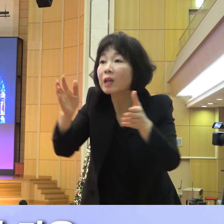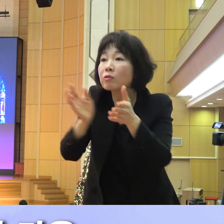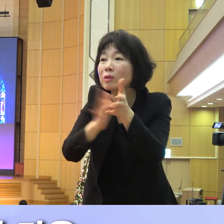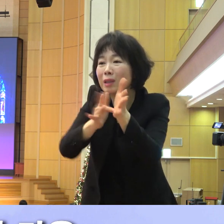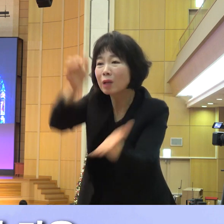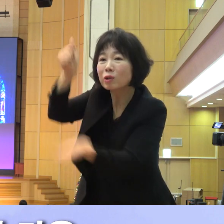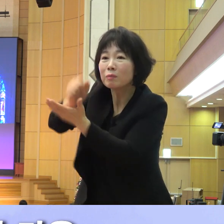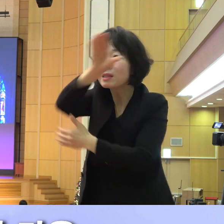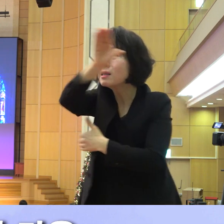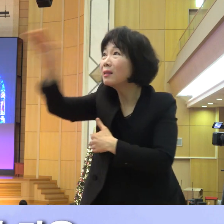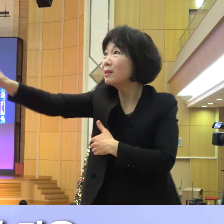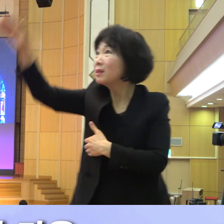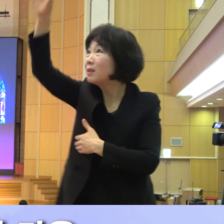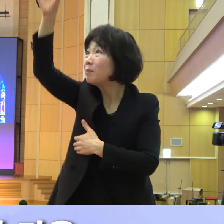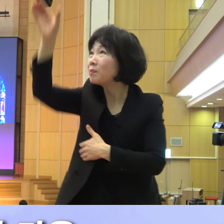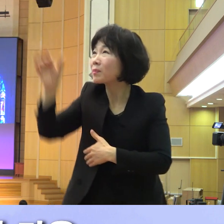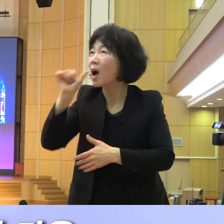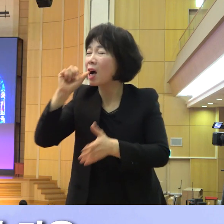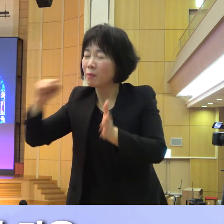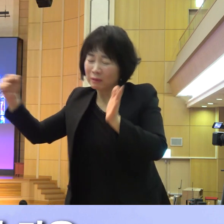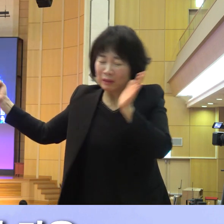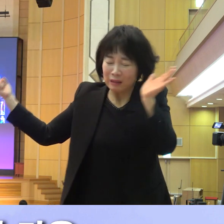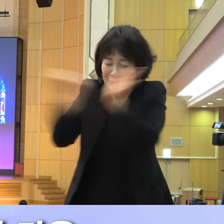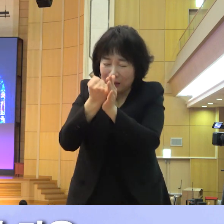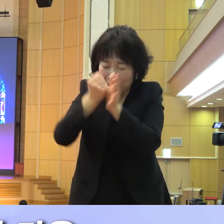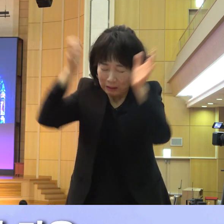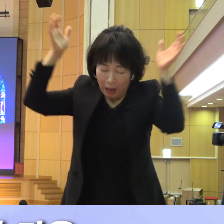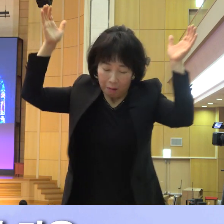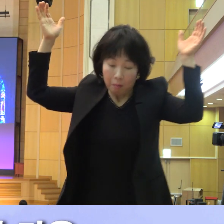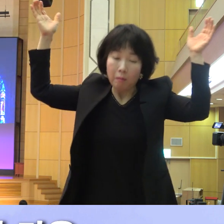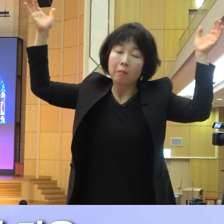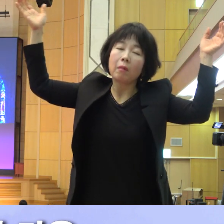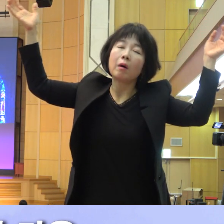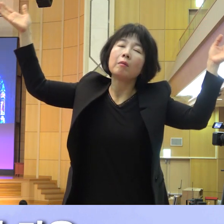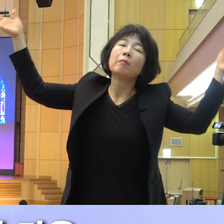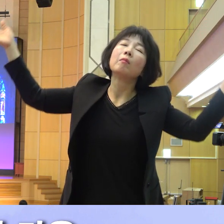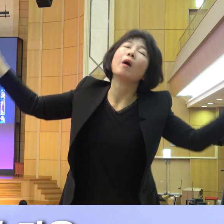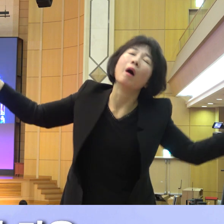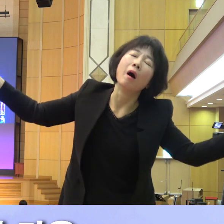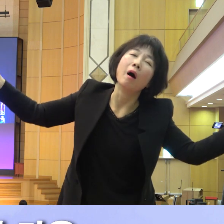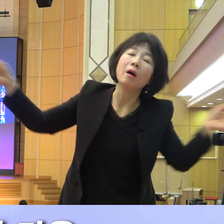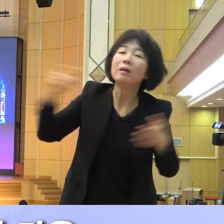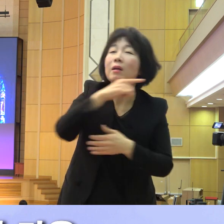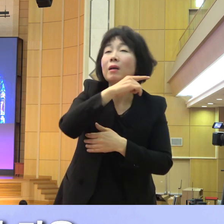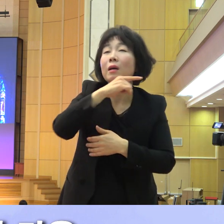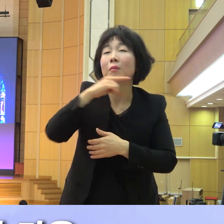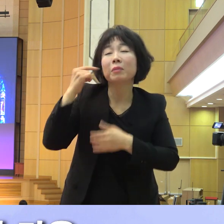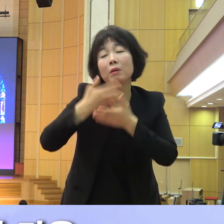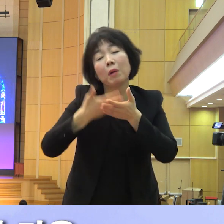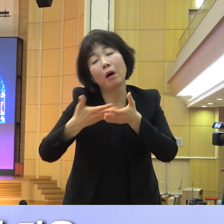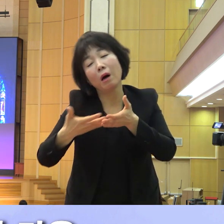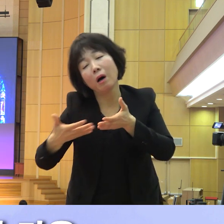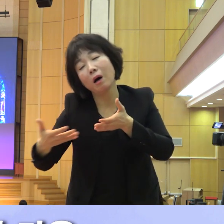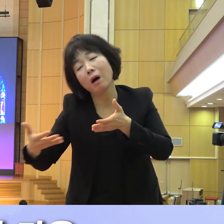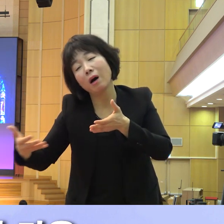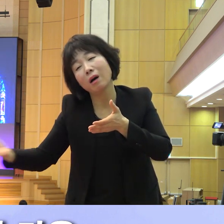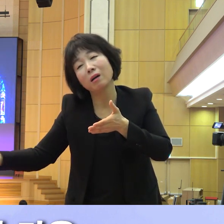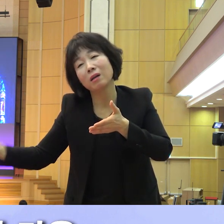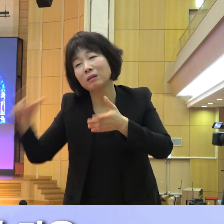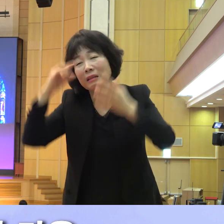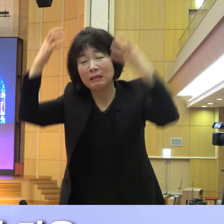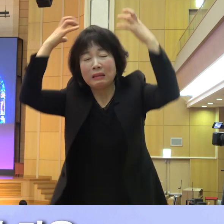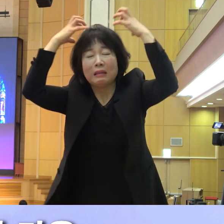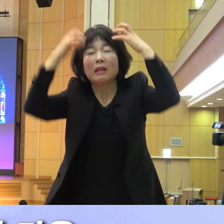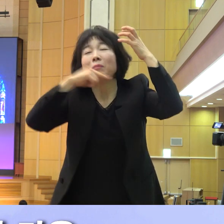못 박히시고 피 흘리시고 피 한 방울 남기지 않고 다 쏟아부어 주시고 살을 찌어서 우리에게